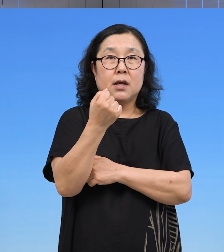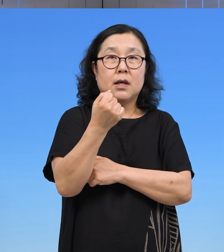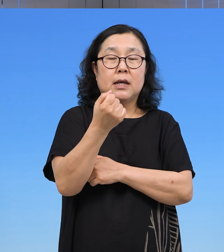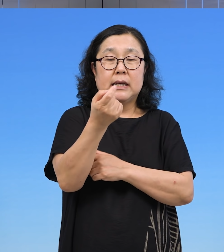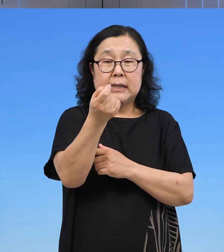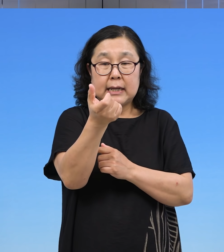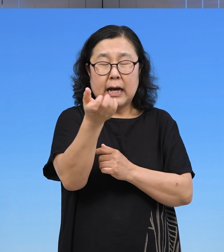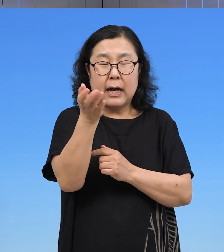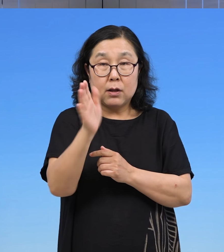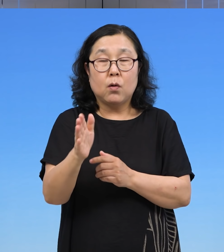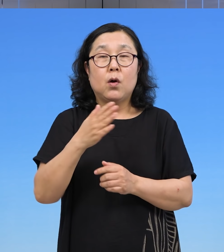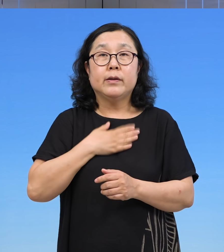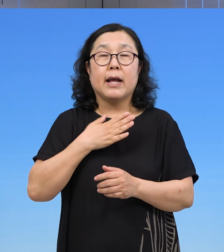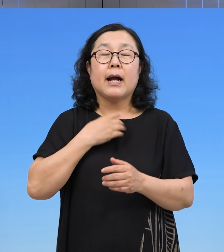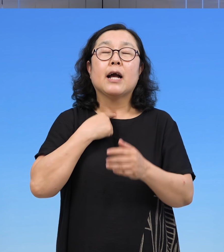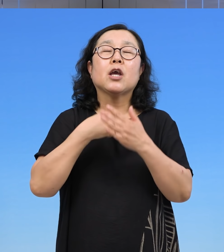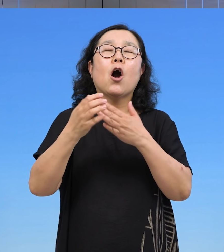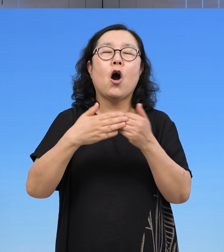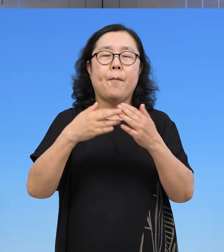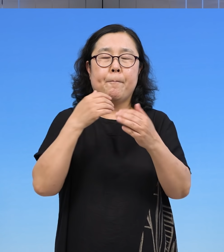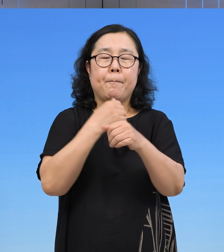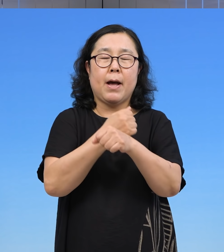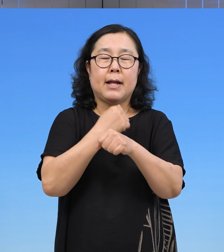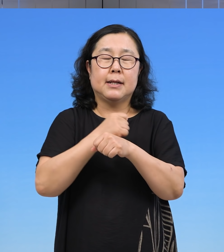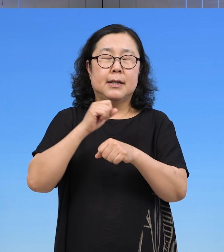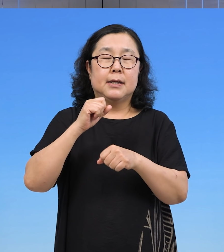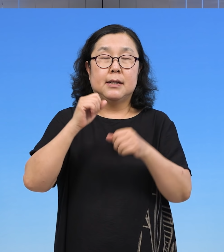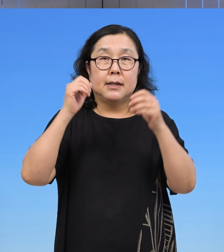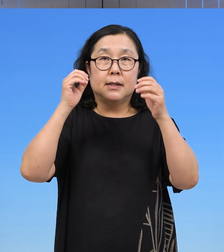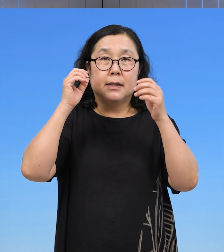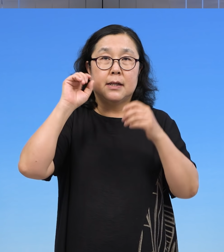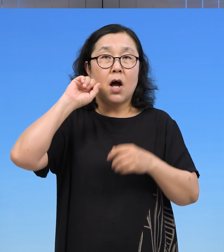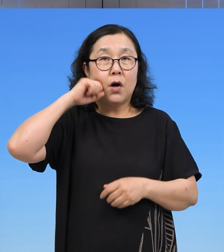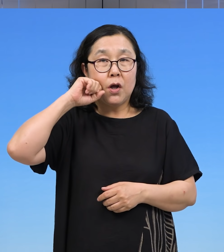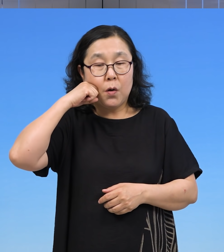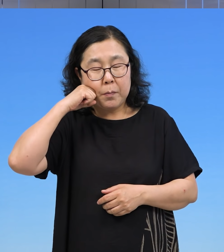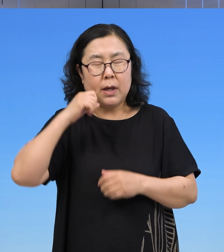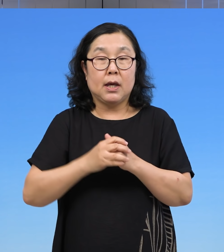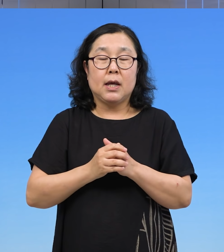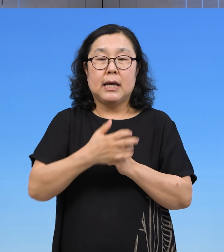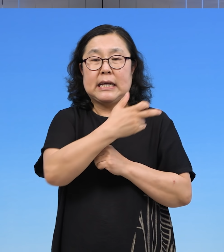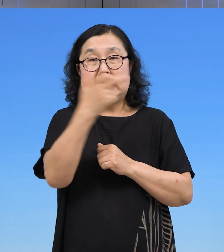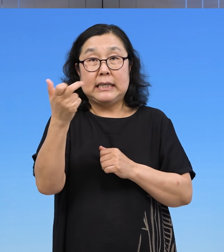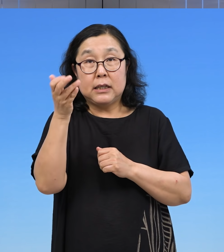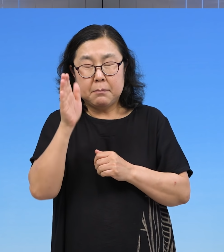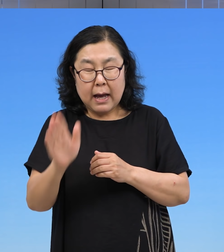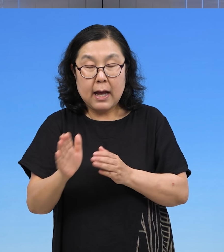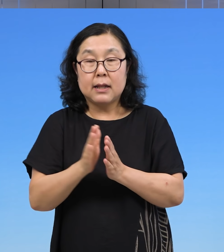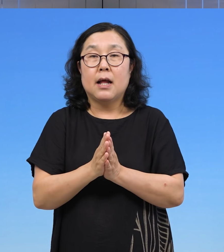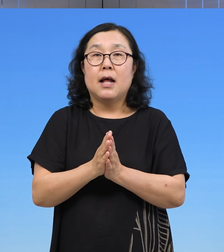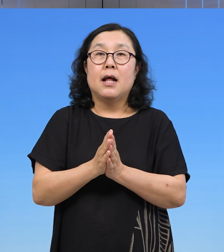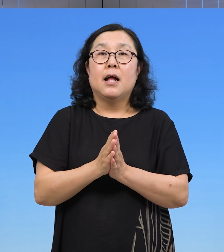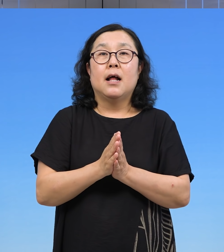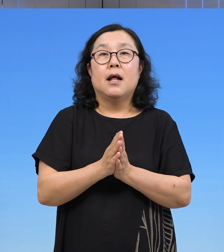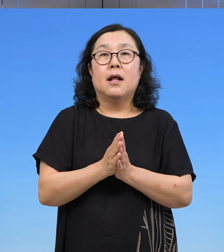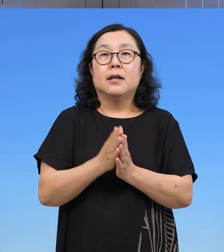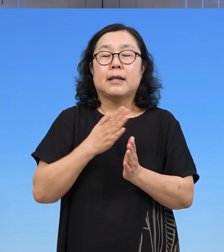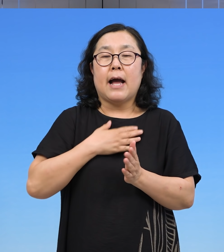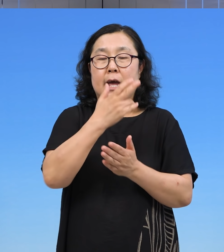내 주님보다 크지 않네 이 믿음이 다시 한번 우리 안에 이 전투력을